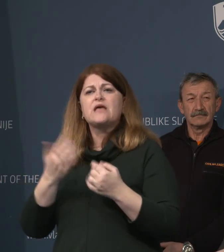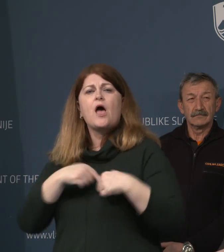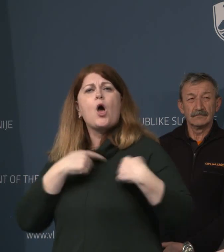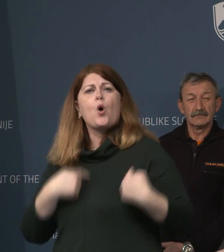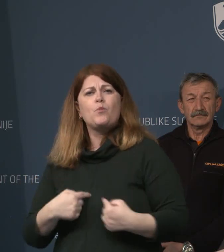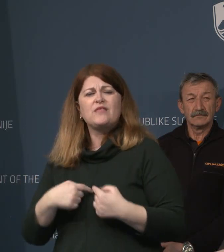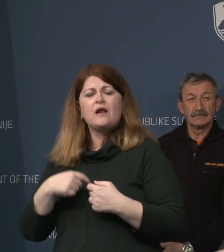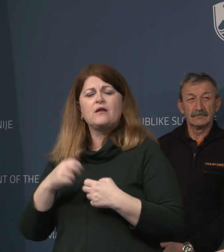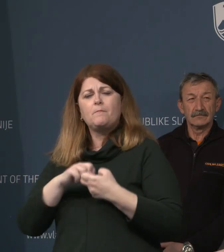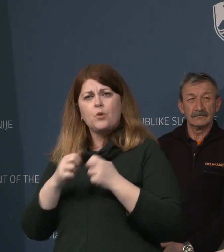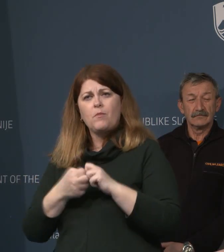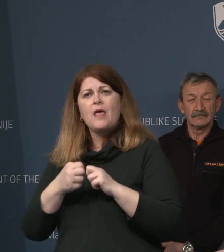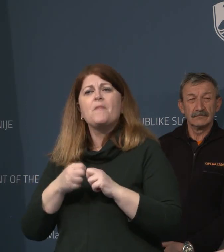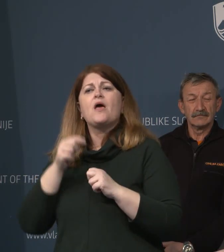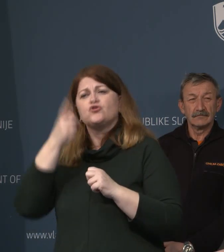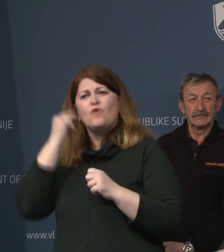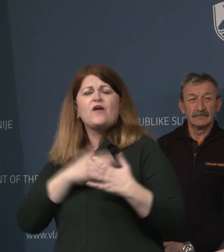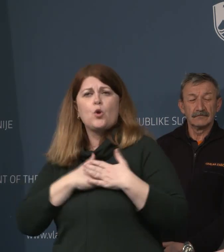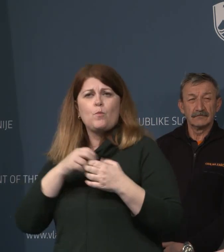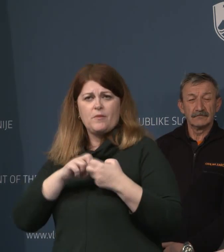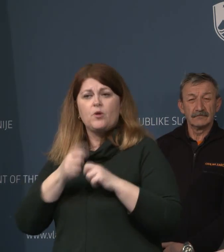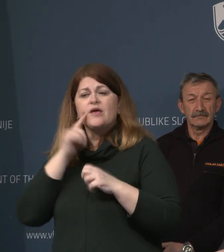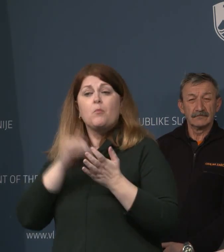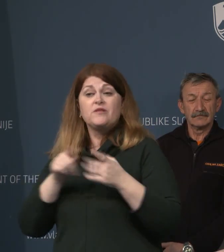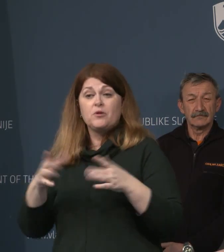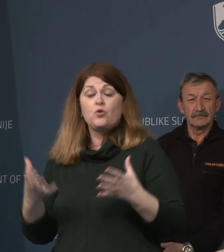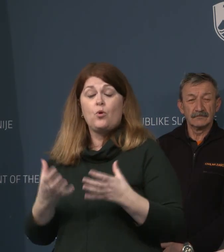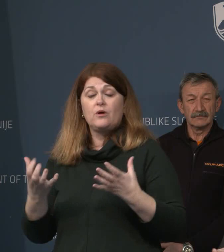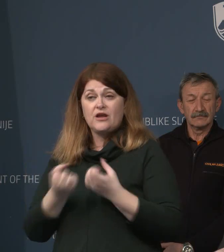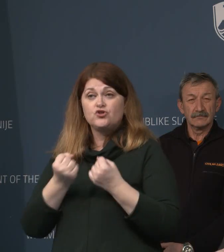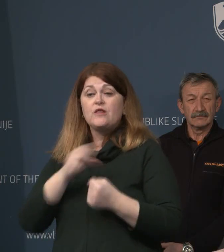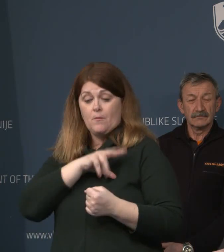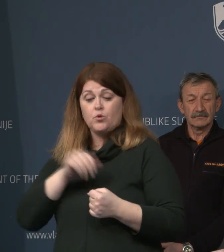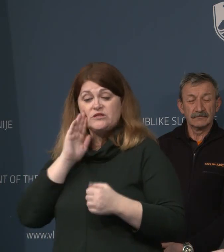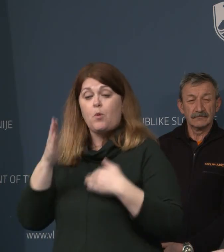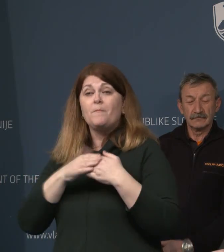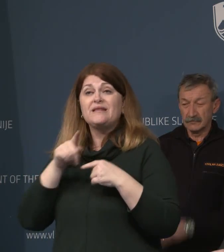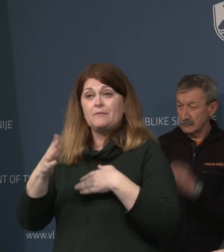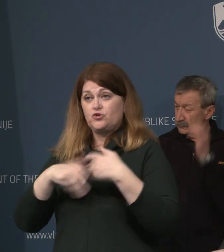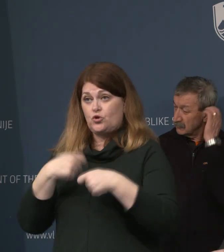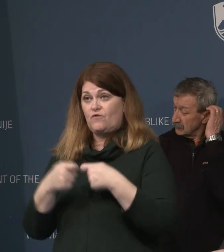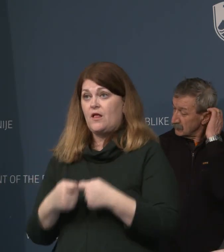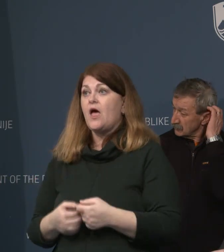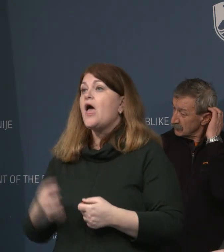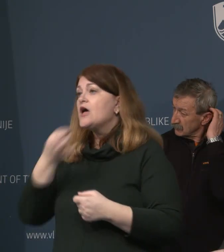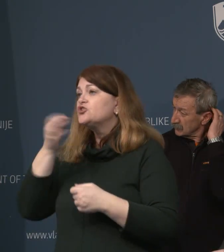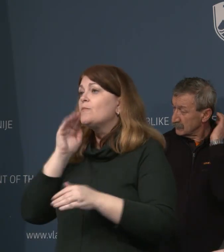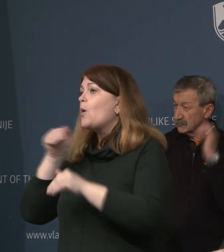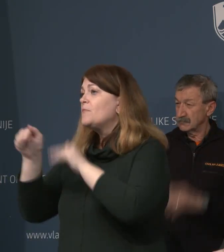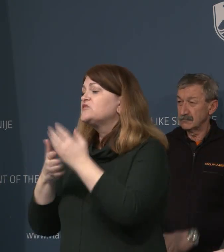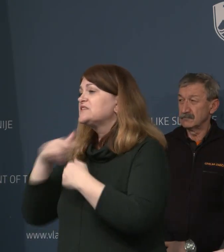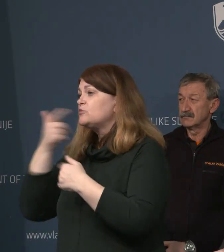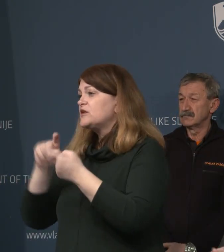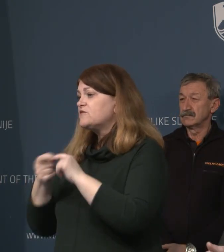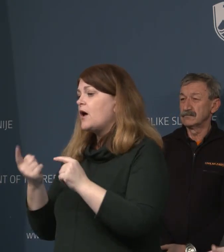ki ga bomo na vsak način morali speljati in rešiti. In policija bo pri tem tvorno sodelovala. Če bo uspelo ministrstvo za zunanje zadeve dogovoriti